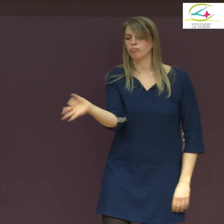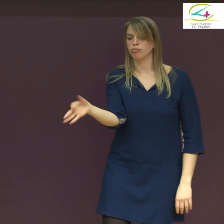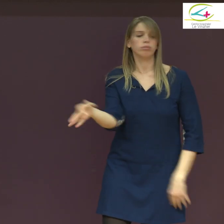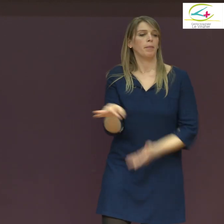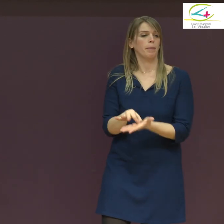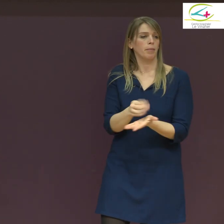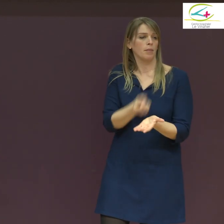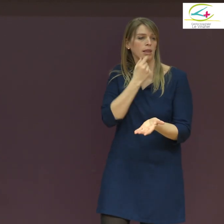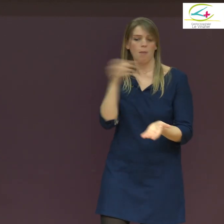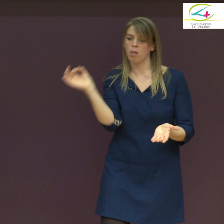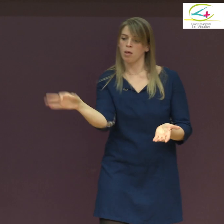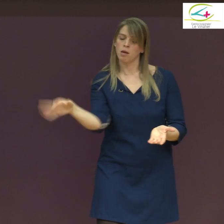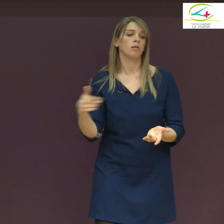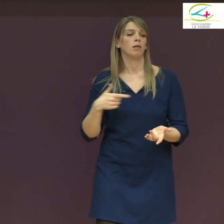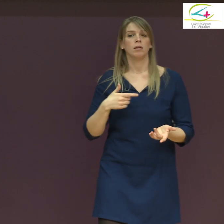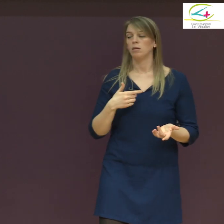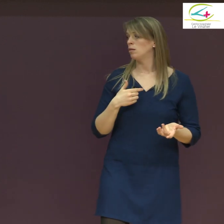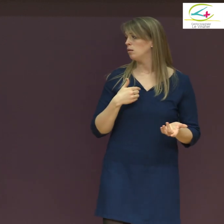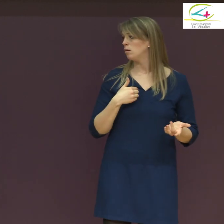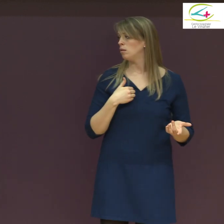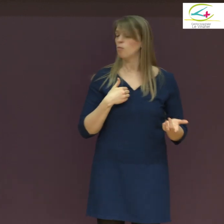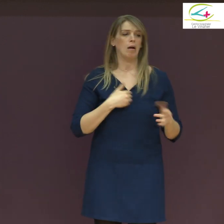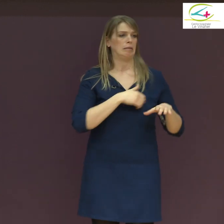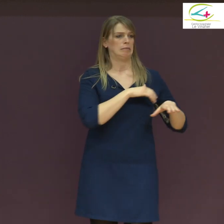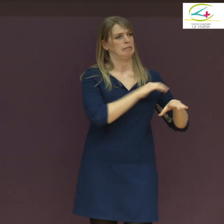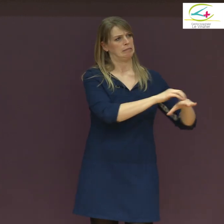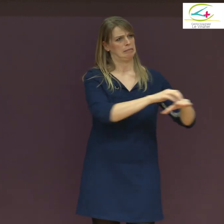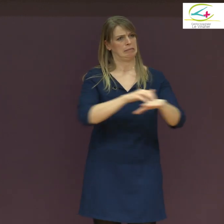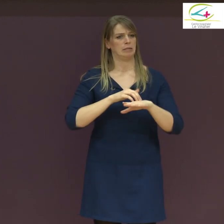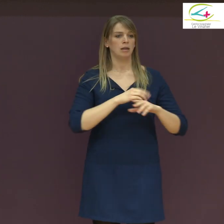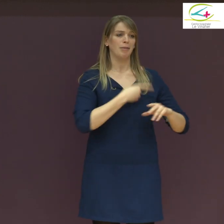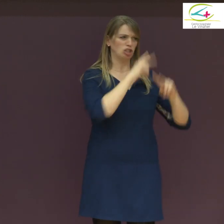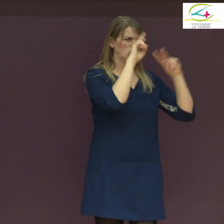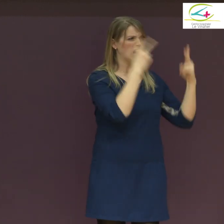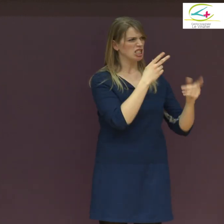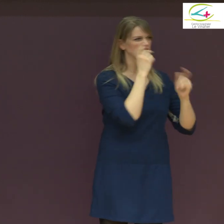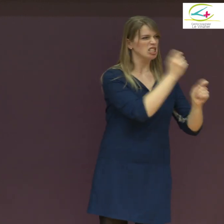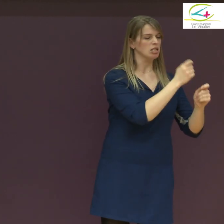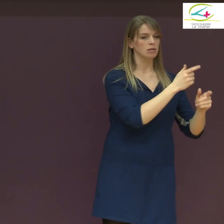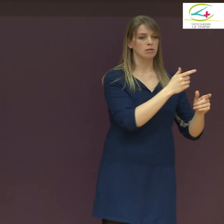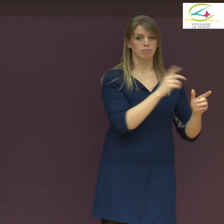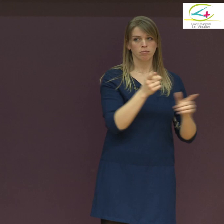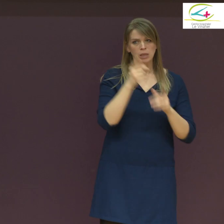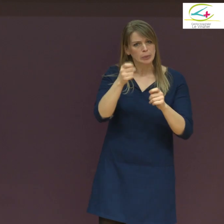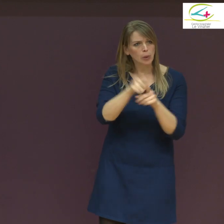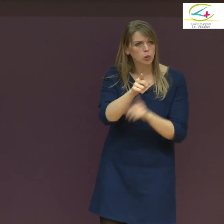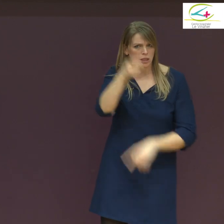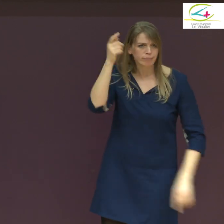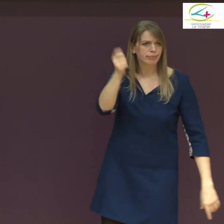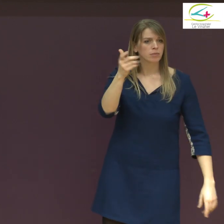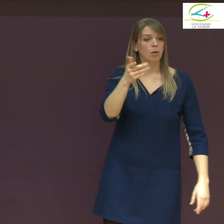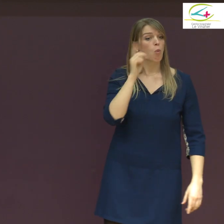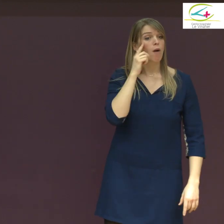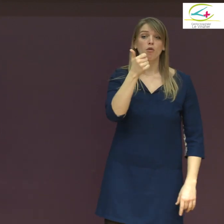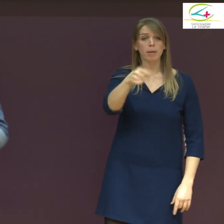J'ai tapé sur mes collègues généralistes, qui vont m'en vouloir. Mais je tape sur vous. Parce que quand vous allez chez